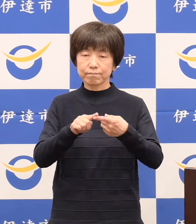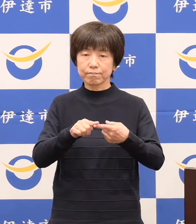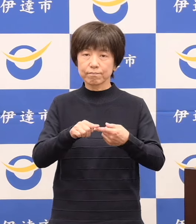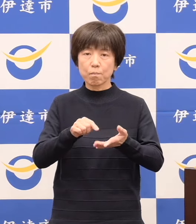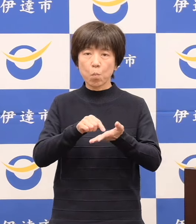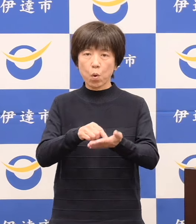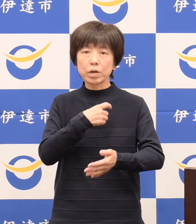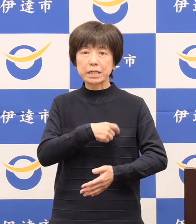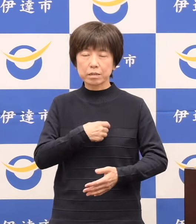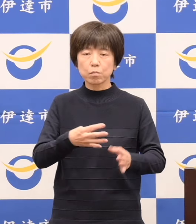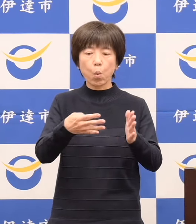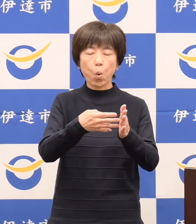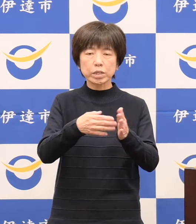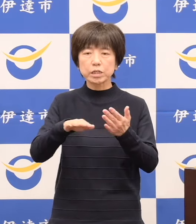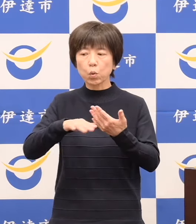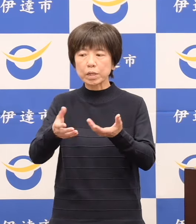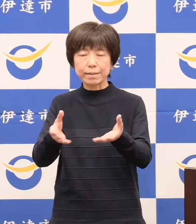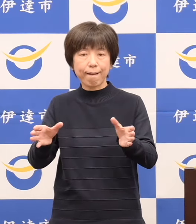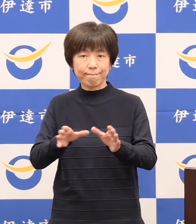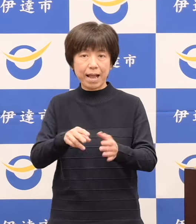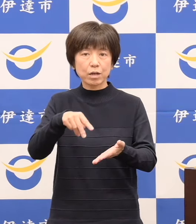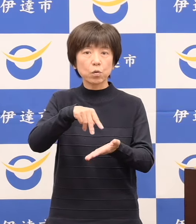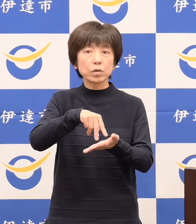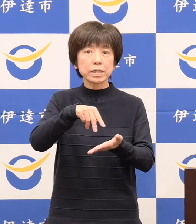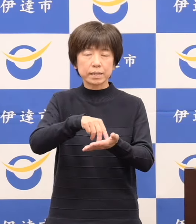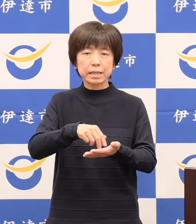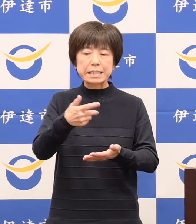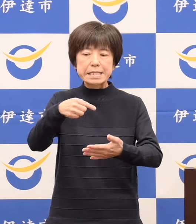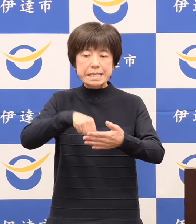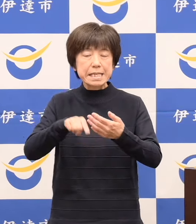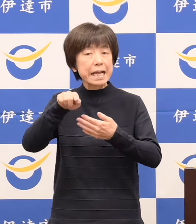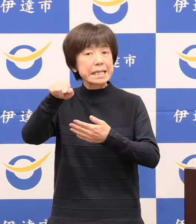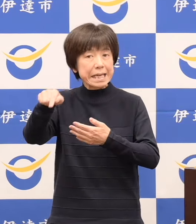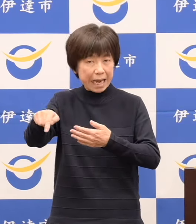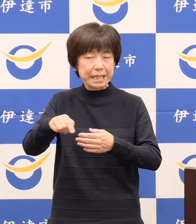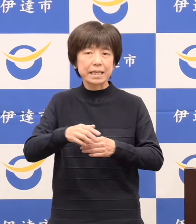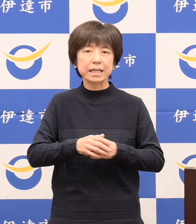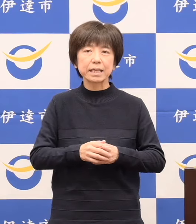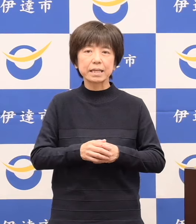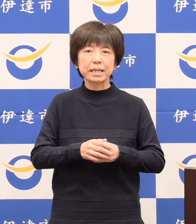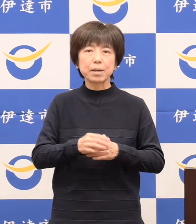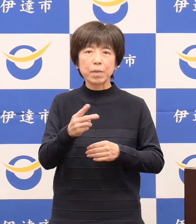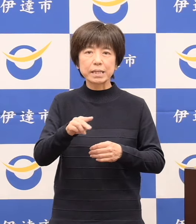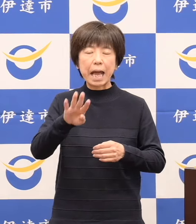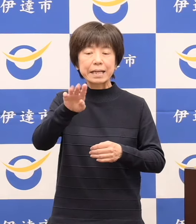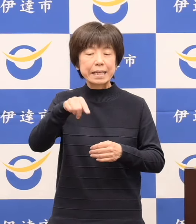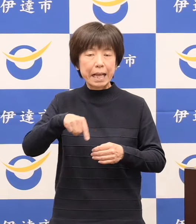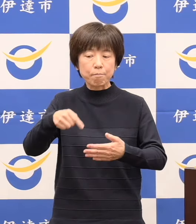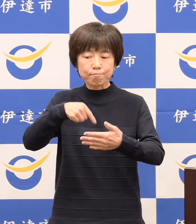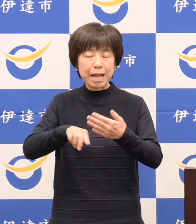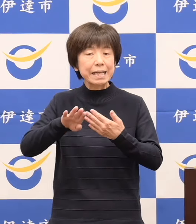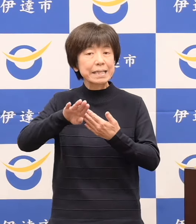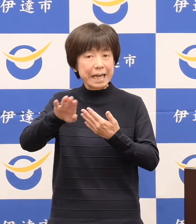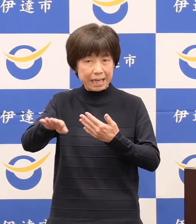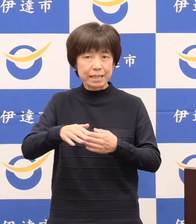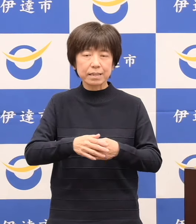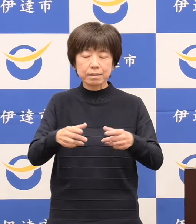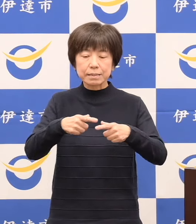人その他団体としまして、市内外または県内外ということで、まあ、全